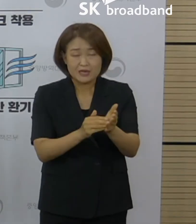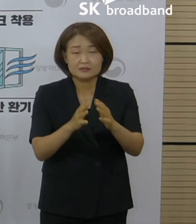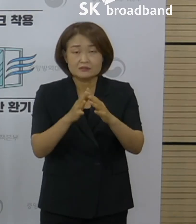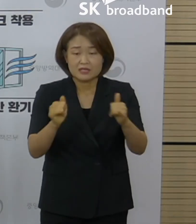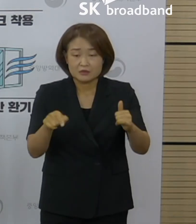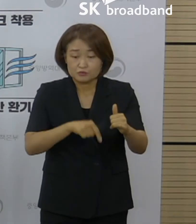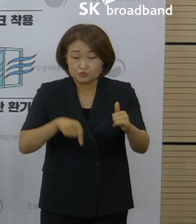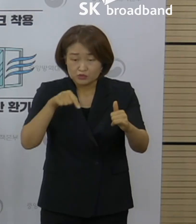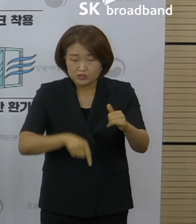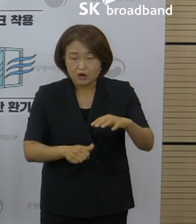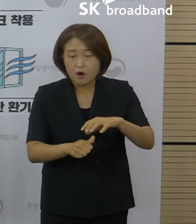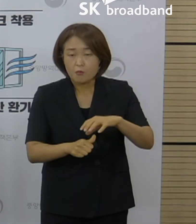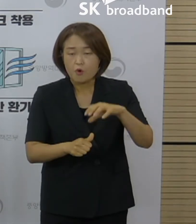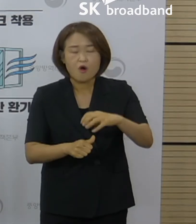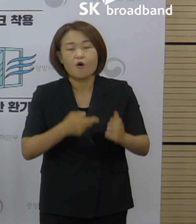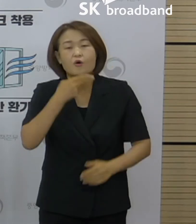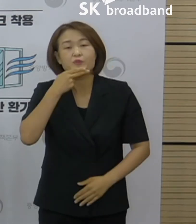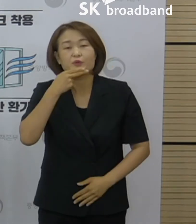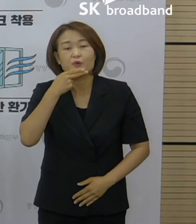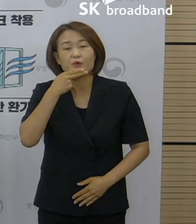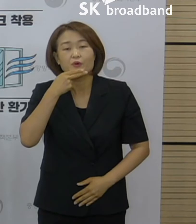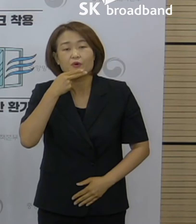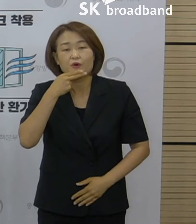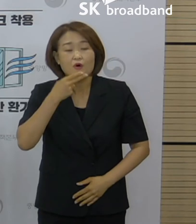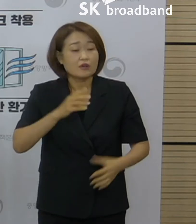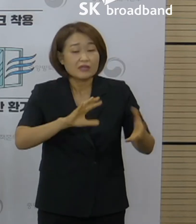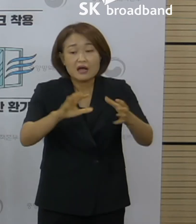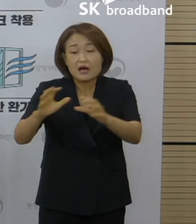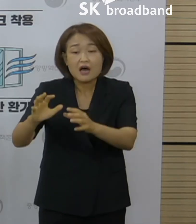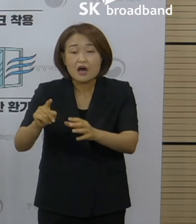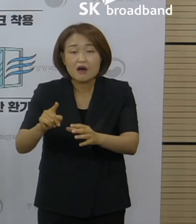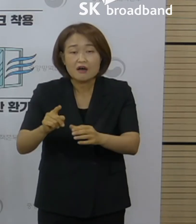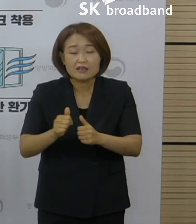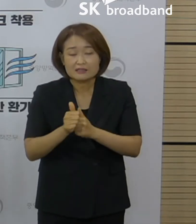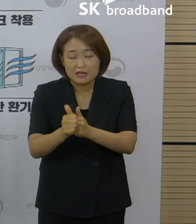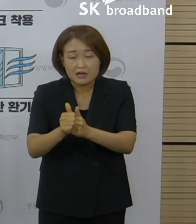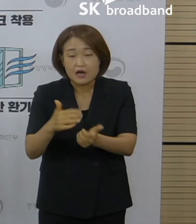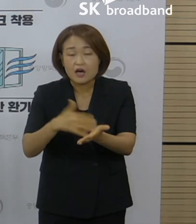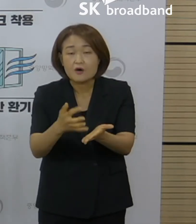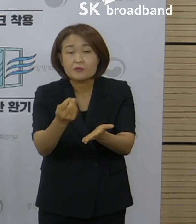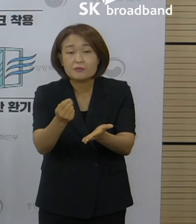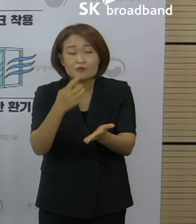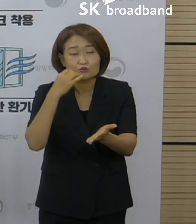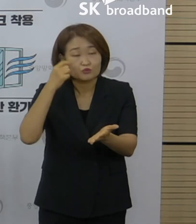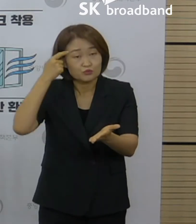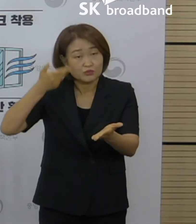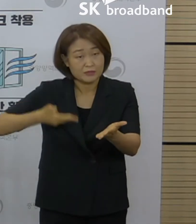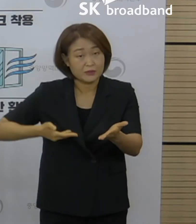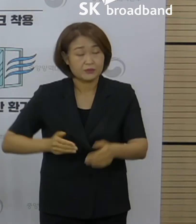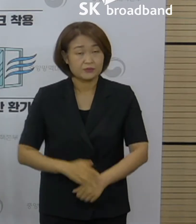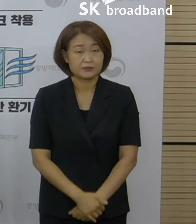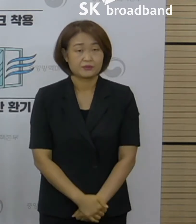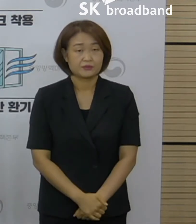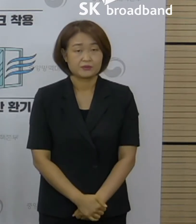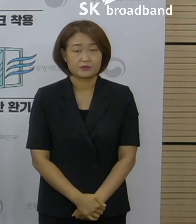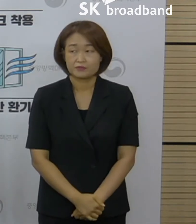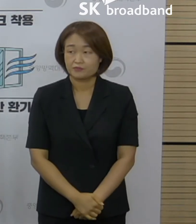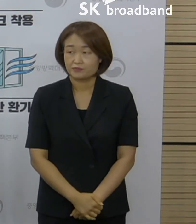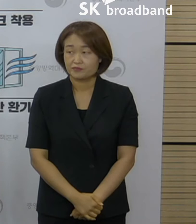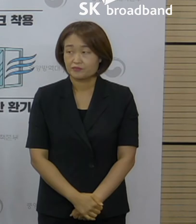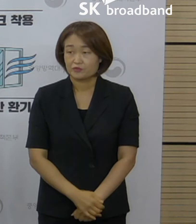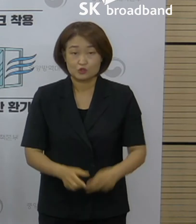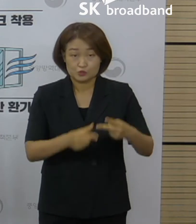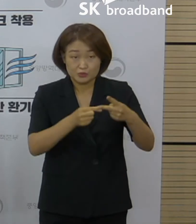면제로 입국한 인원이 국가별로 얼마나 되는지 또 통계와 관련된 질문도 있습니다. 네, 그 나중에 물으신